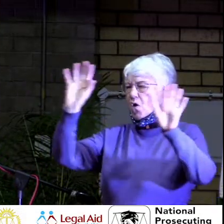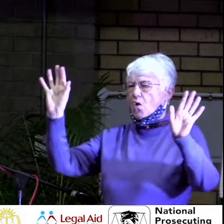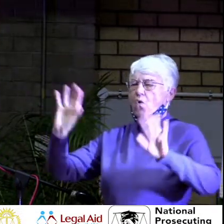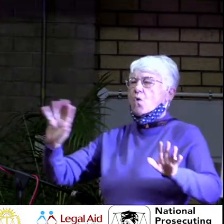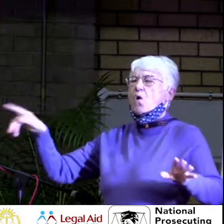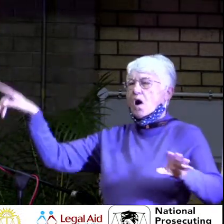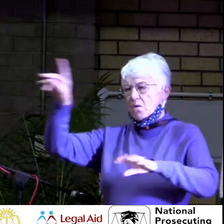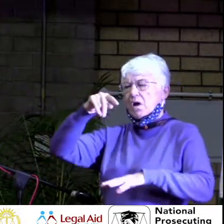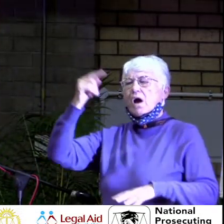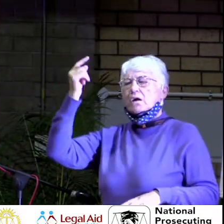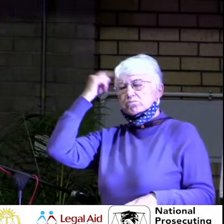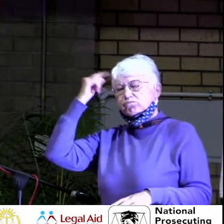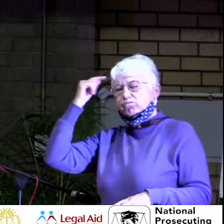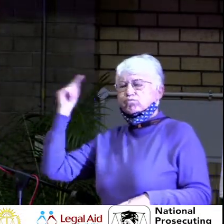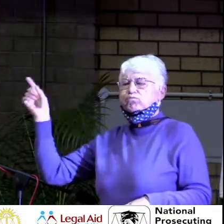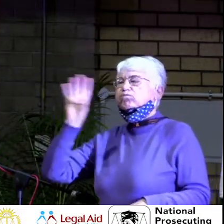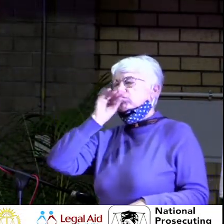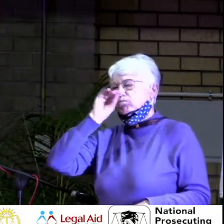Dankie.